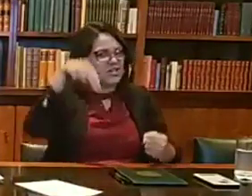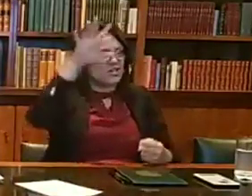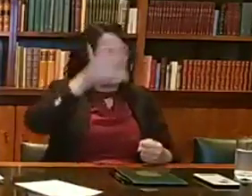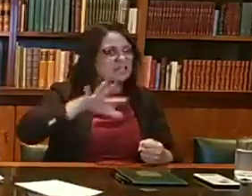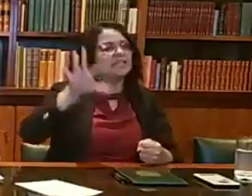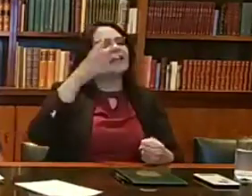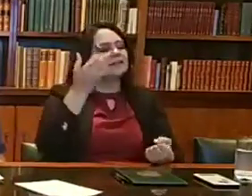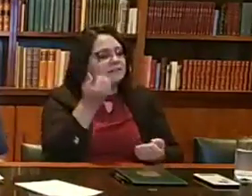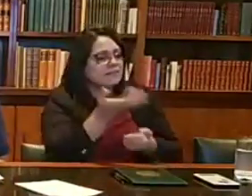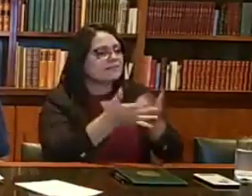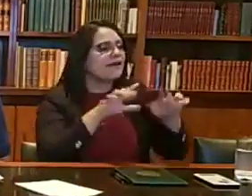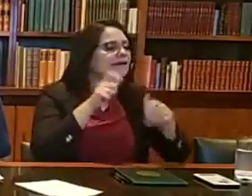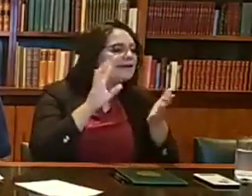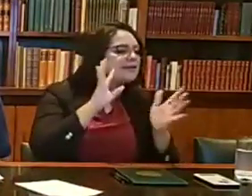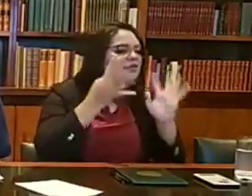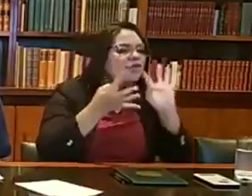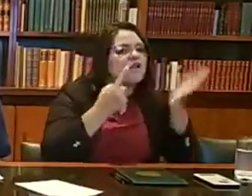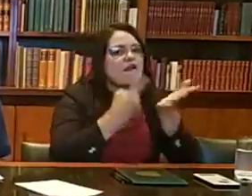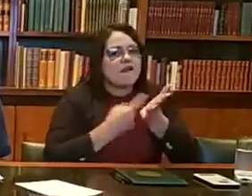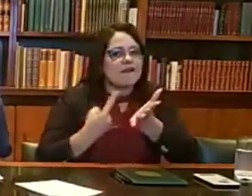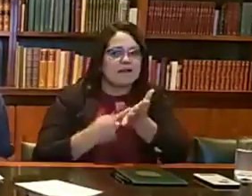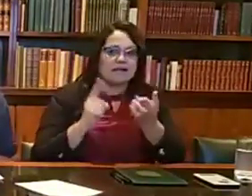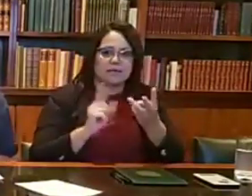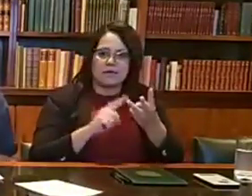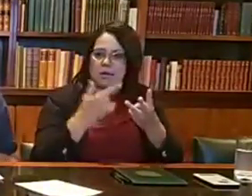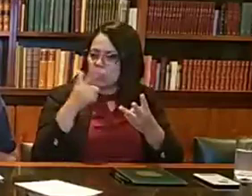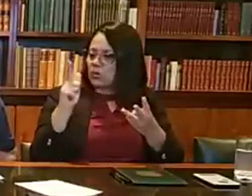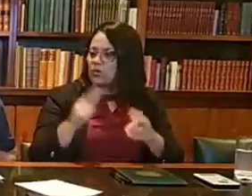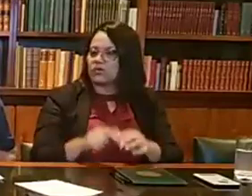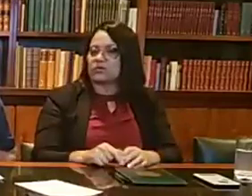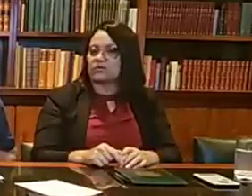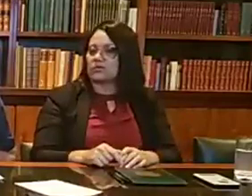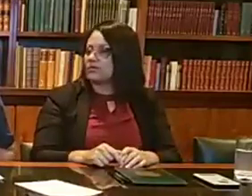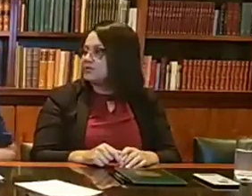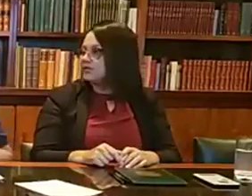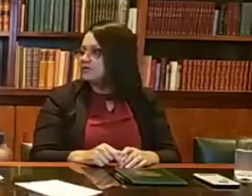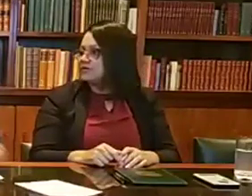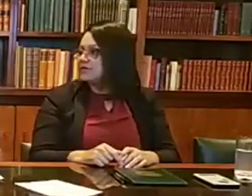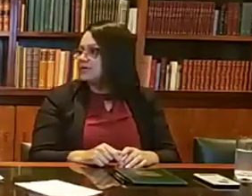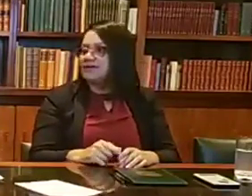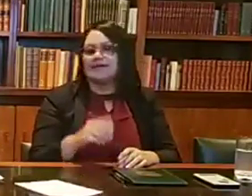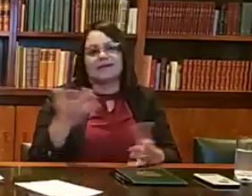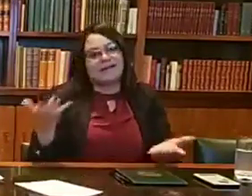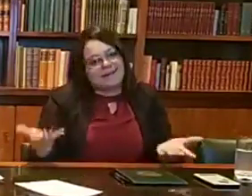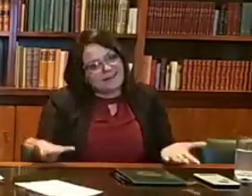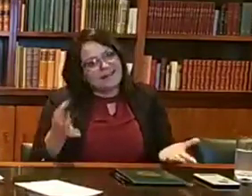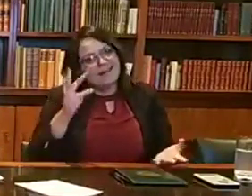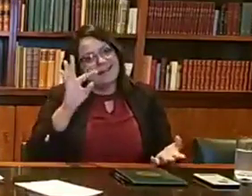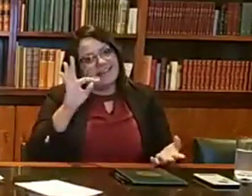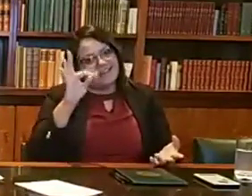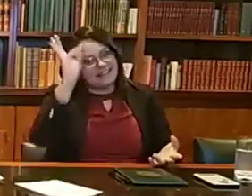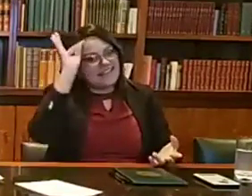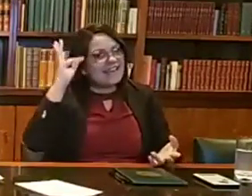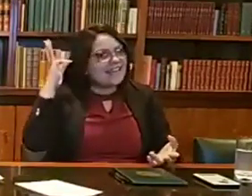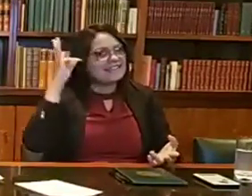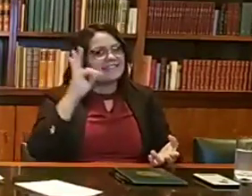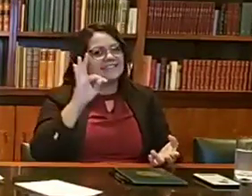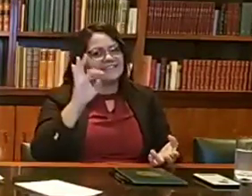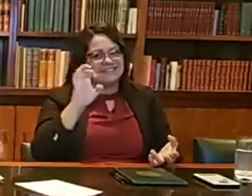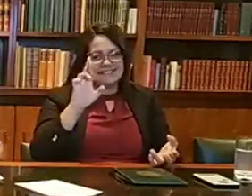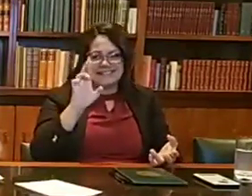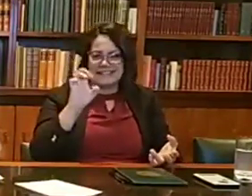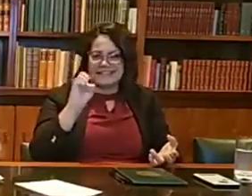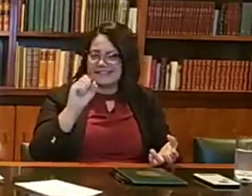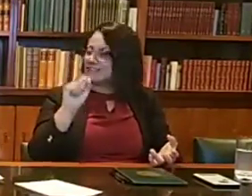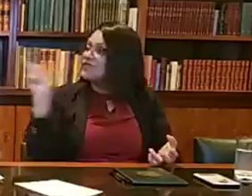umas entregas. E vai mais quem lá? Mais alguém, não? Claro. A Tereza Cristina. Tereza Cristina, tua chefe. Claro. Tua